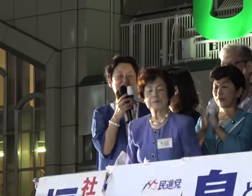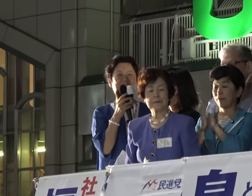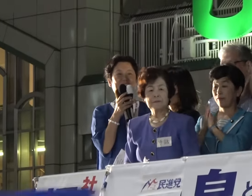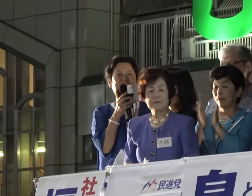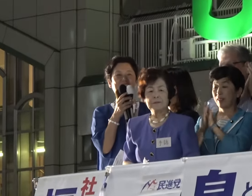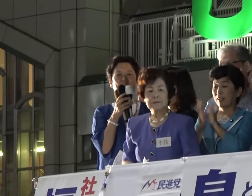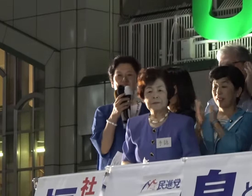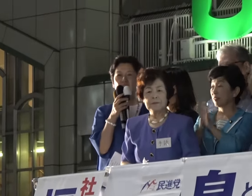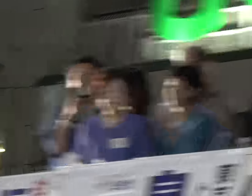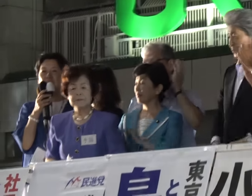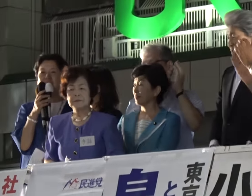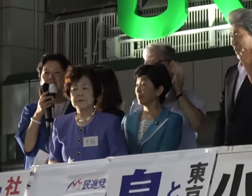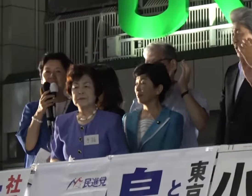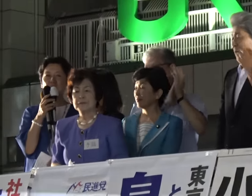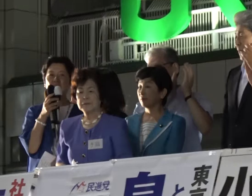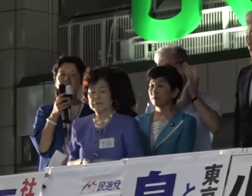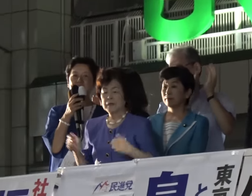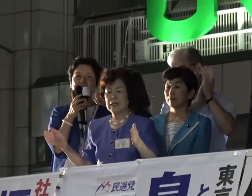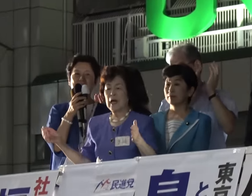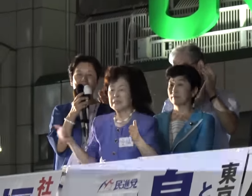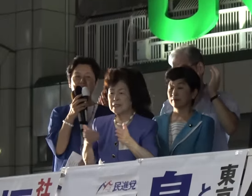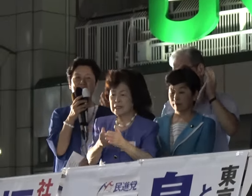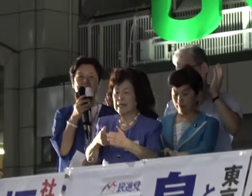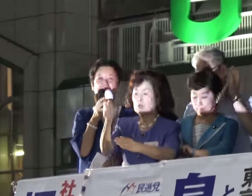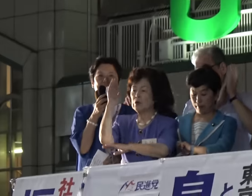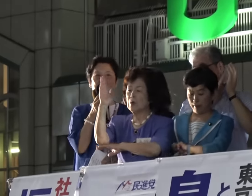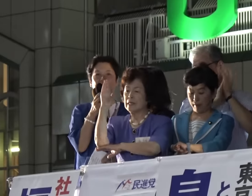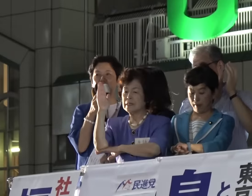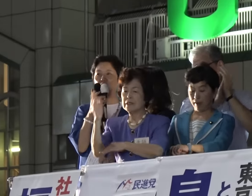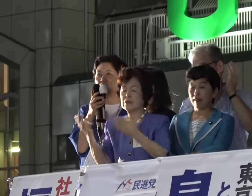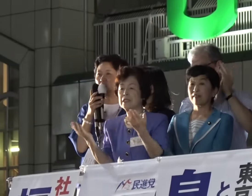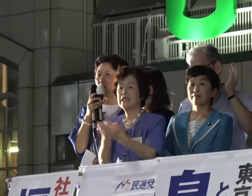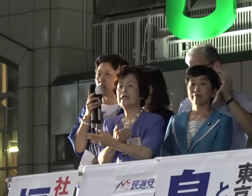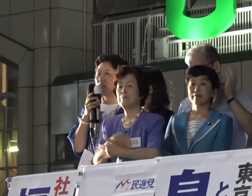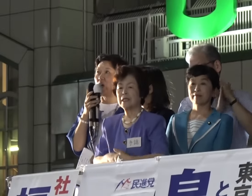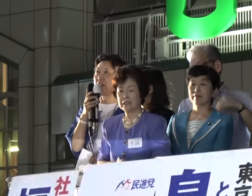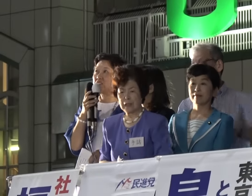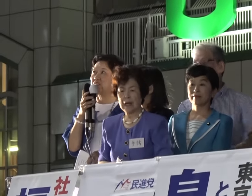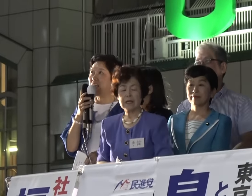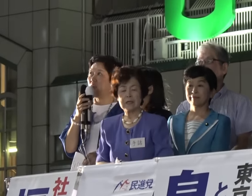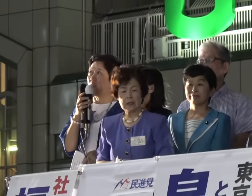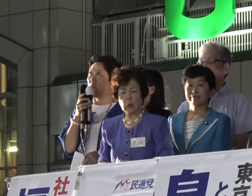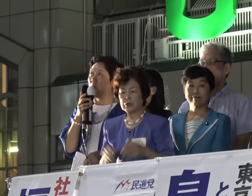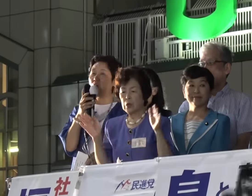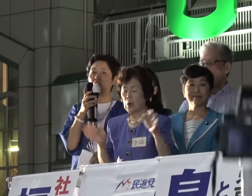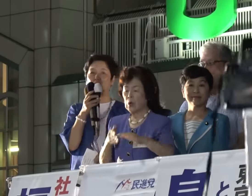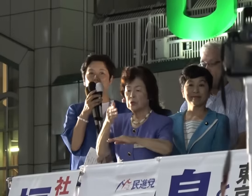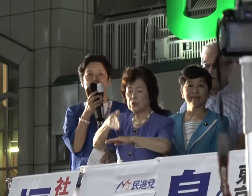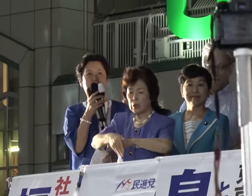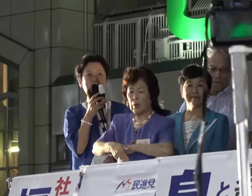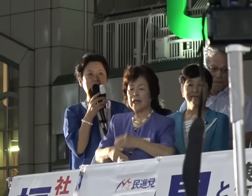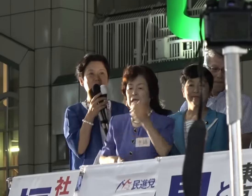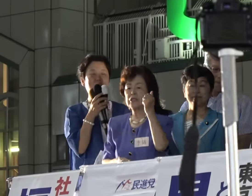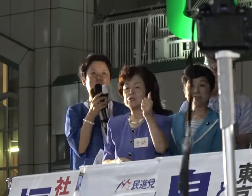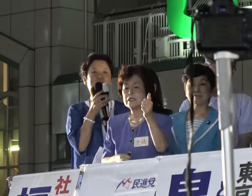します。いよいよ最後の演説になりました。どうぞ鳥越俊太郎のアピールをお